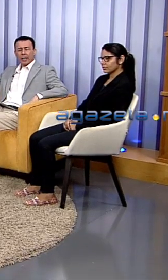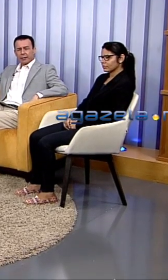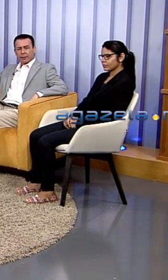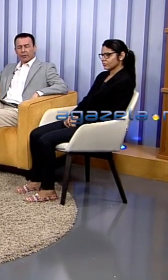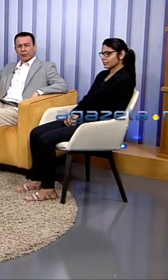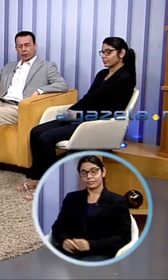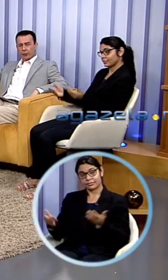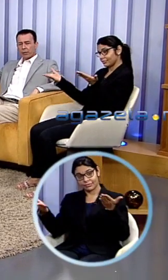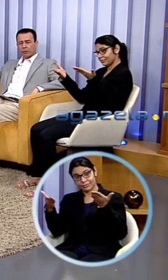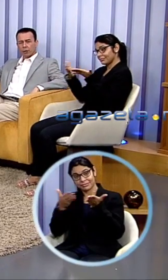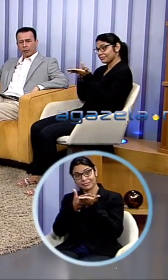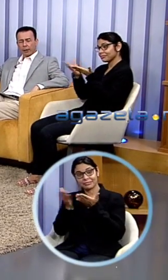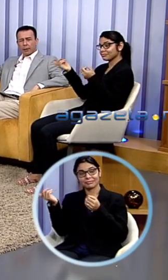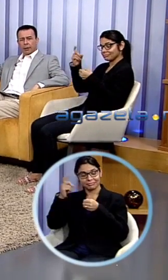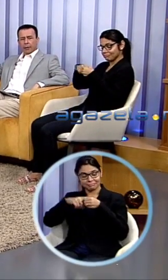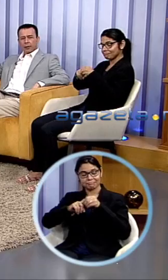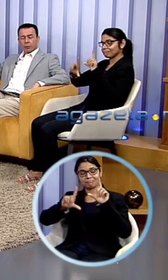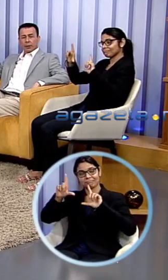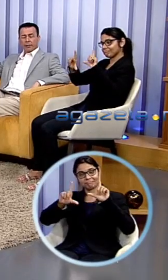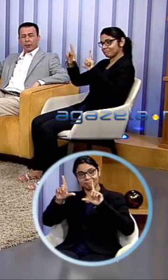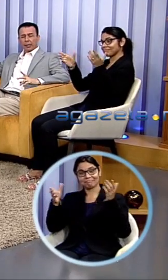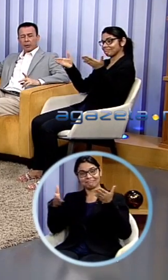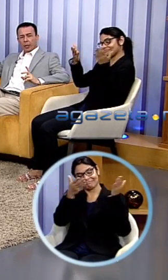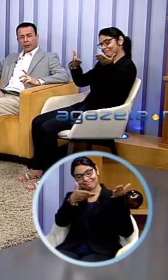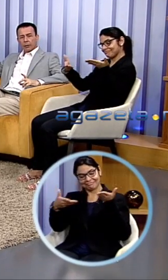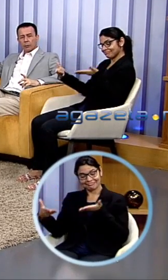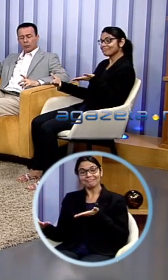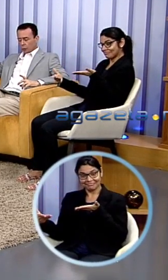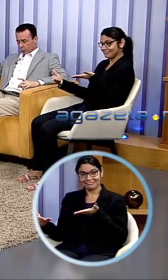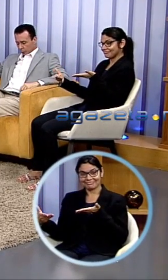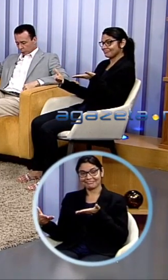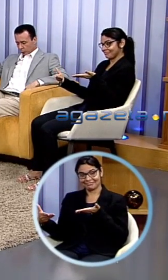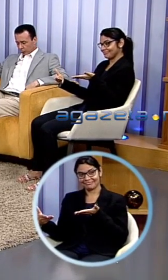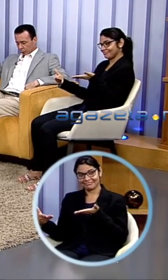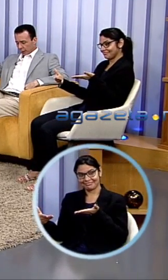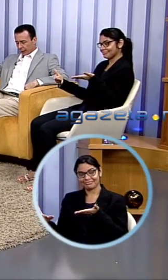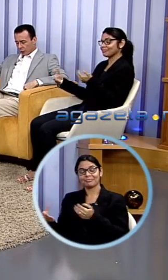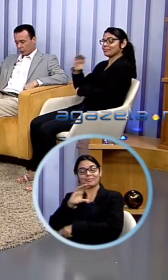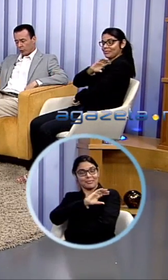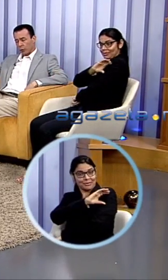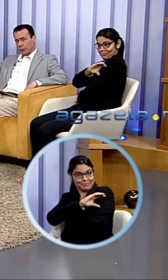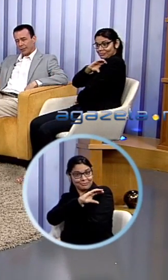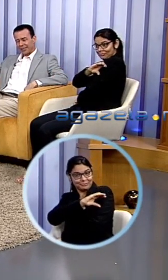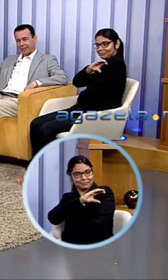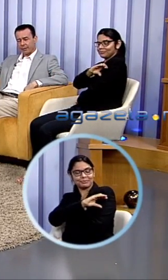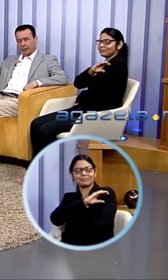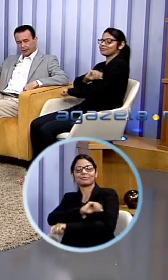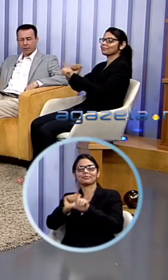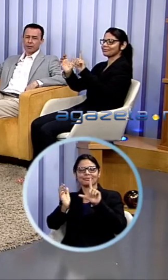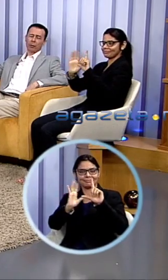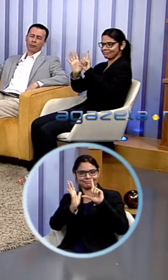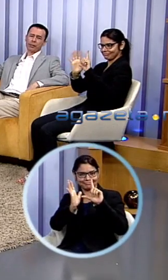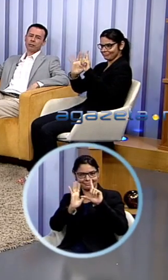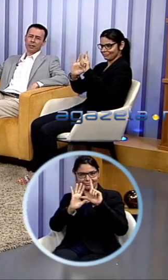o Gazeta entrevista está de volta eu estou recebendo aqui agora o coordenador do curso de letras